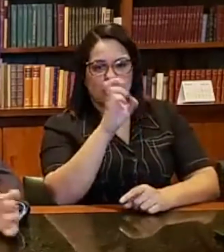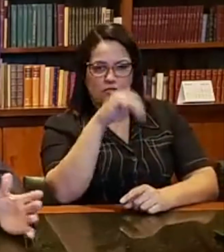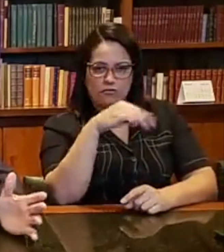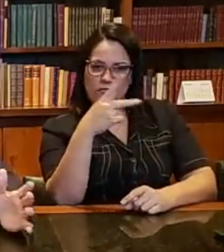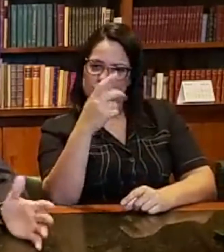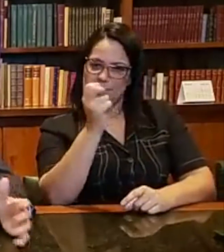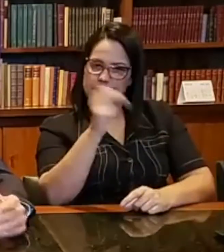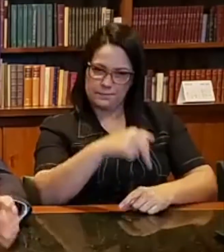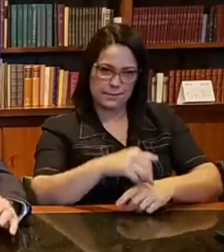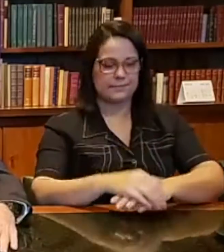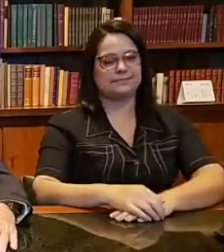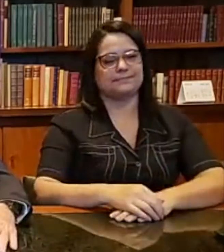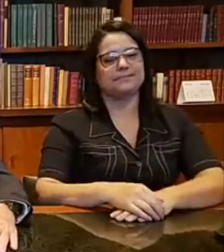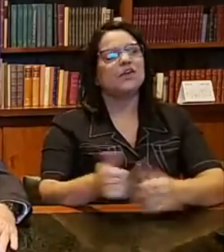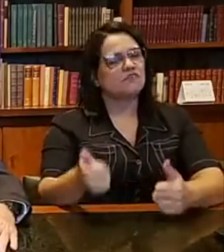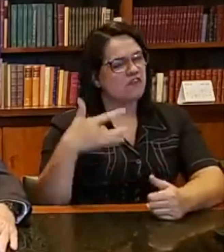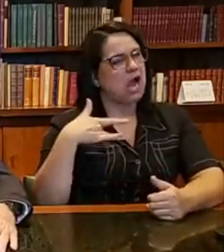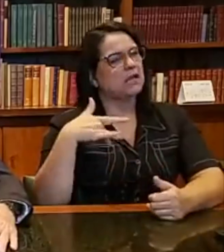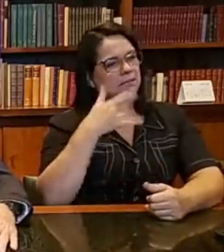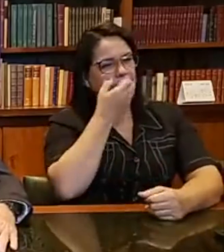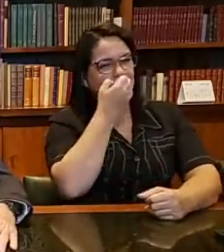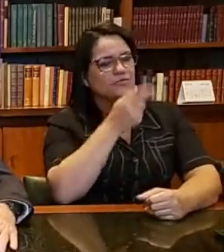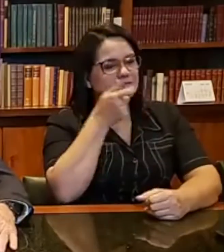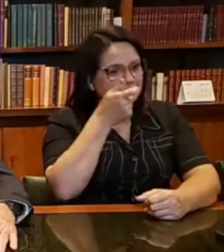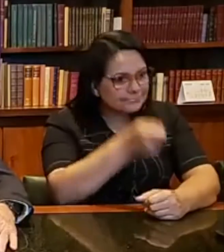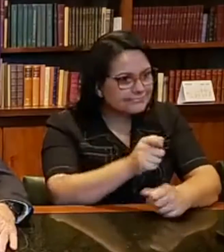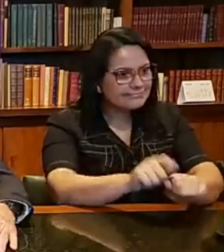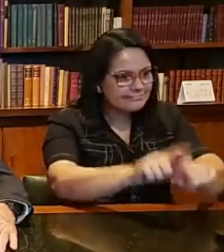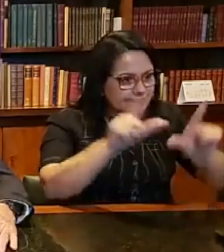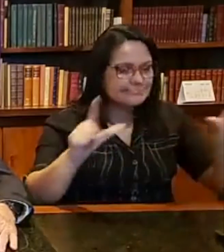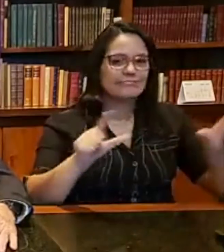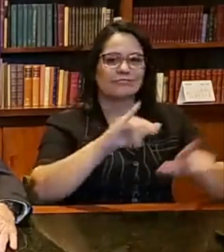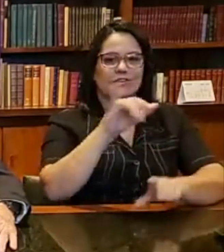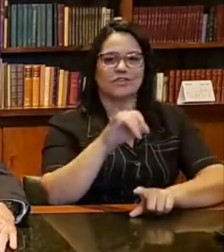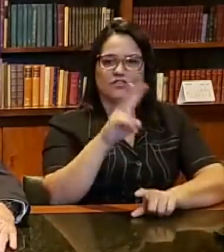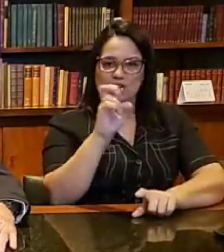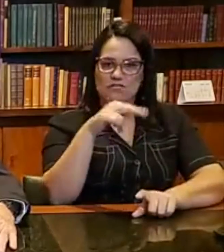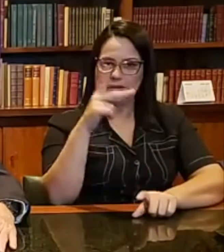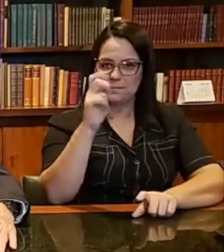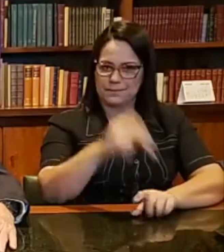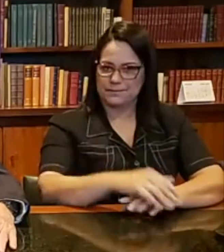de informação têm, né? Então vale a pena o pessoal aí voltar para a Jovem Pan. Alguma coisa